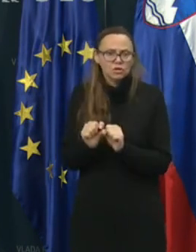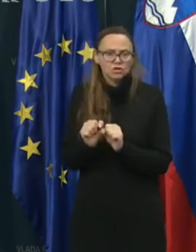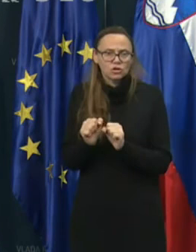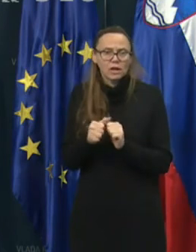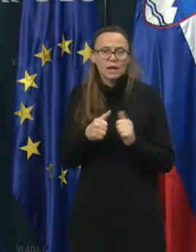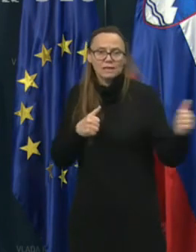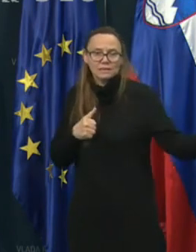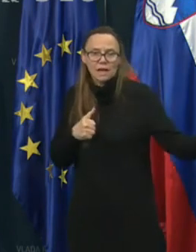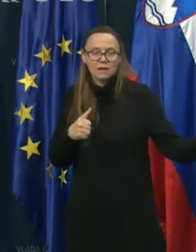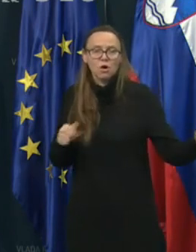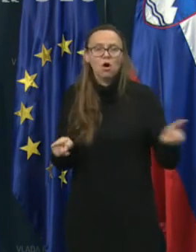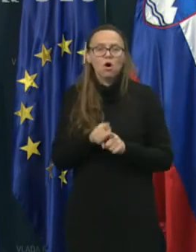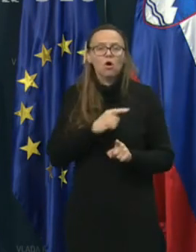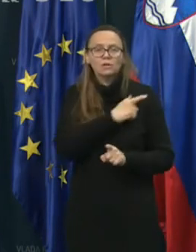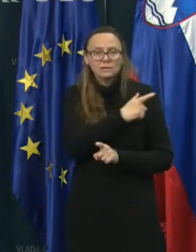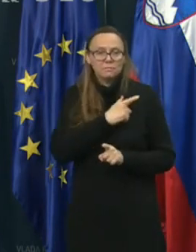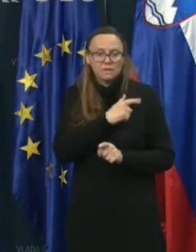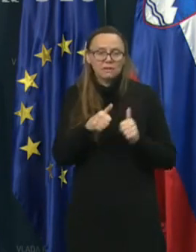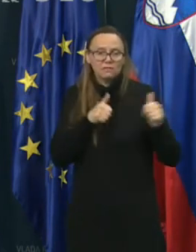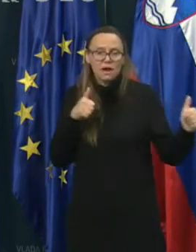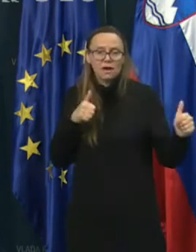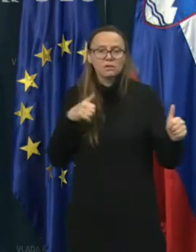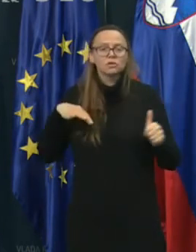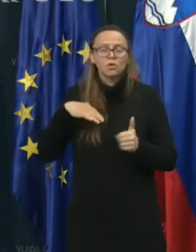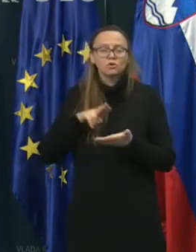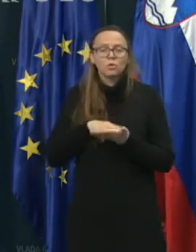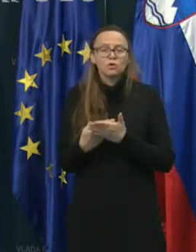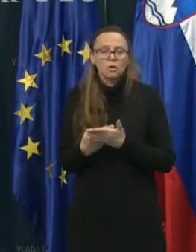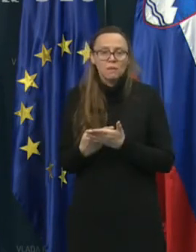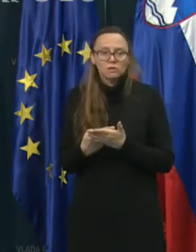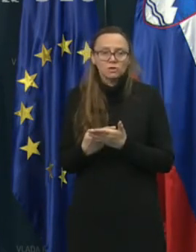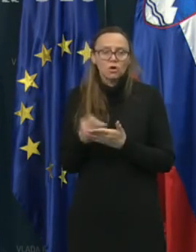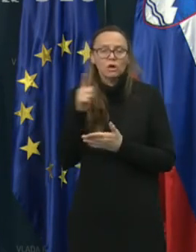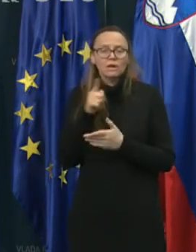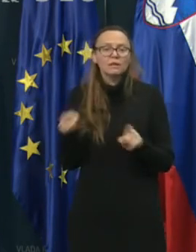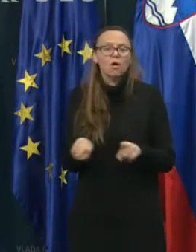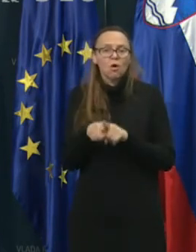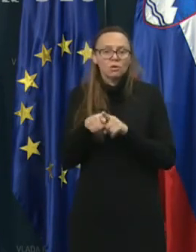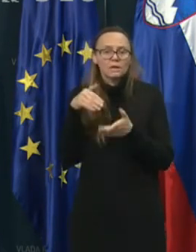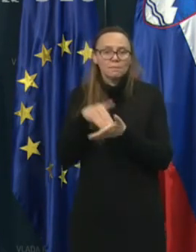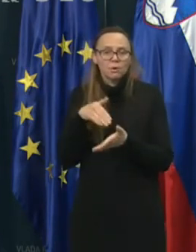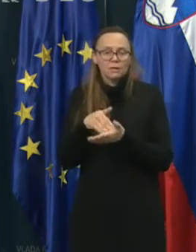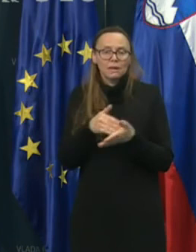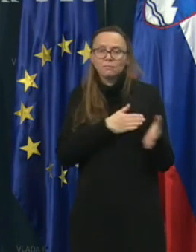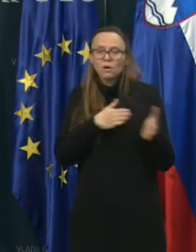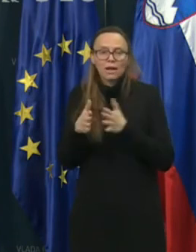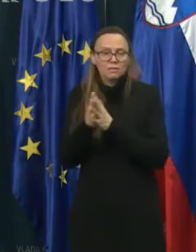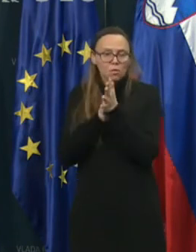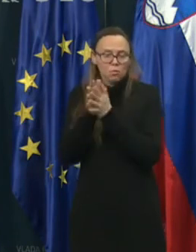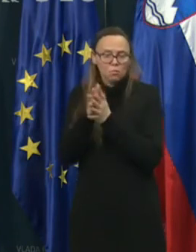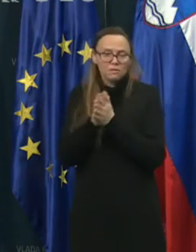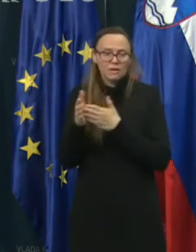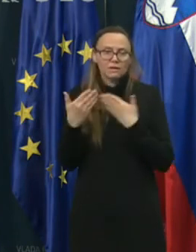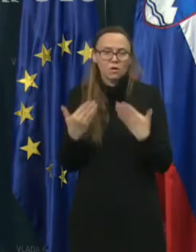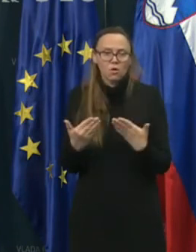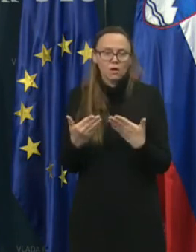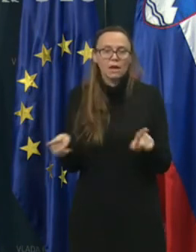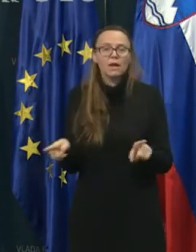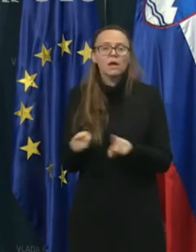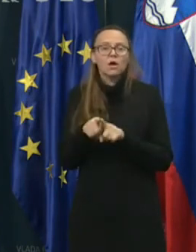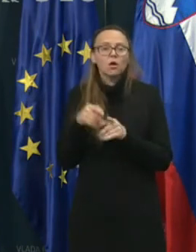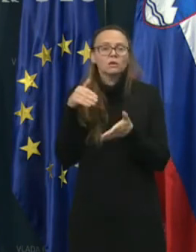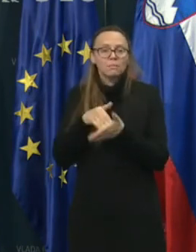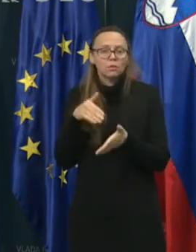razdaljo, tako kot se midva drživa z gospo prevajalko, tako kot se je potrebno redno umivati roke, tako kot